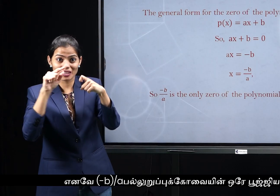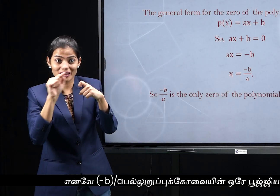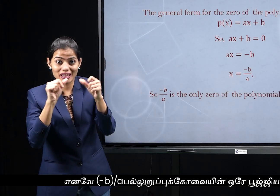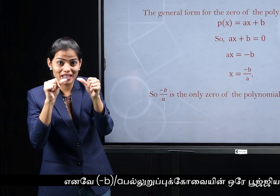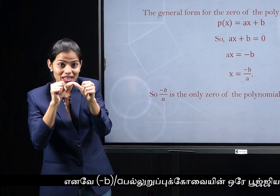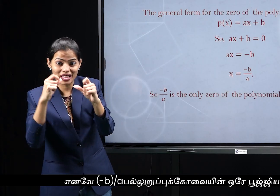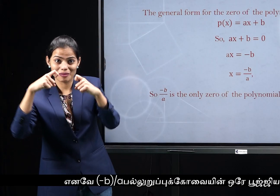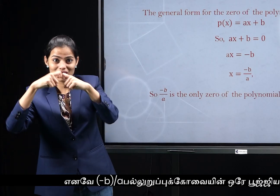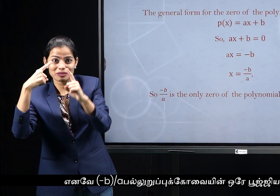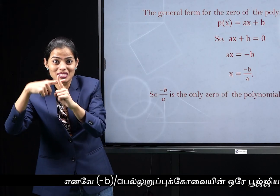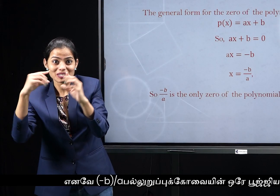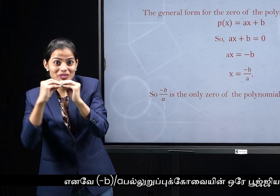ax கூட்டல் b.